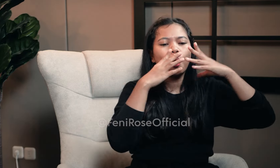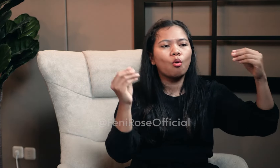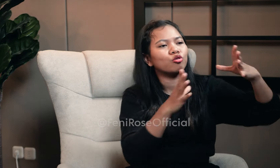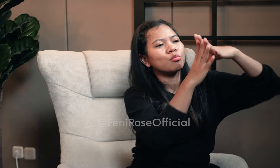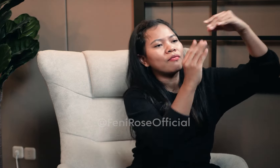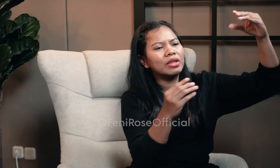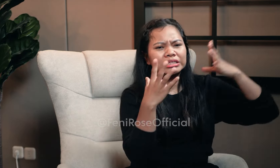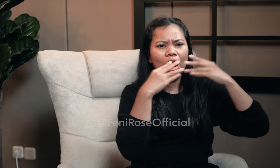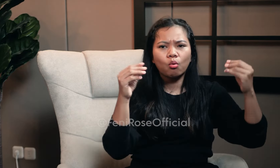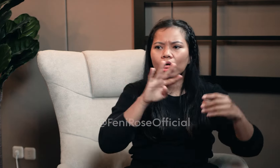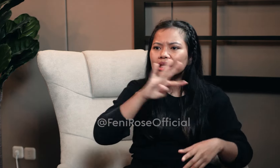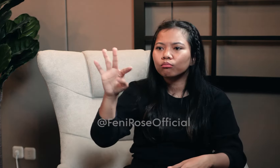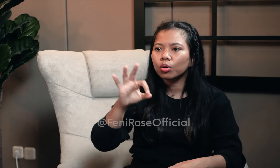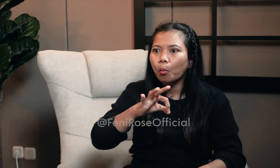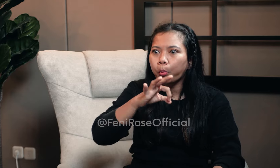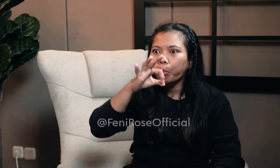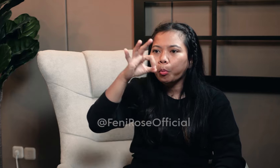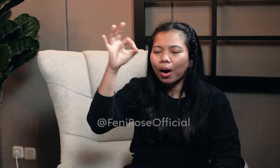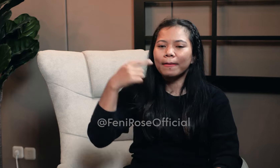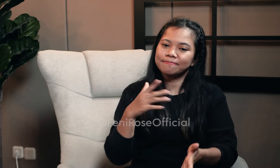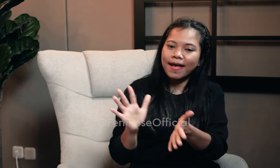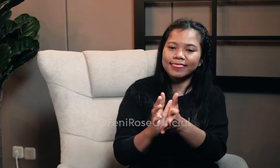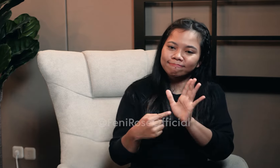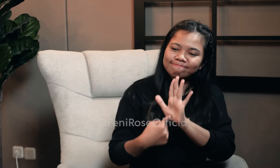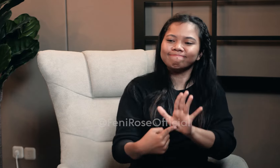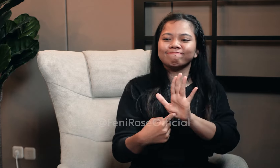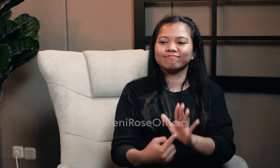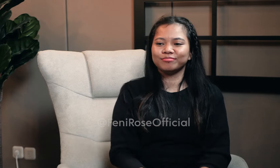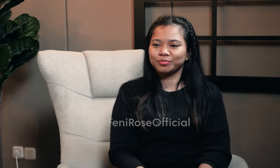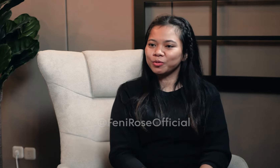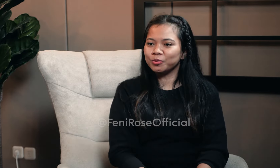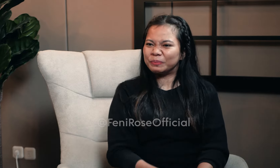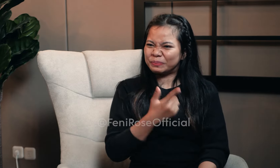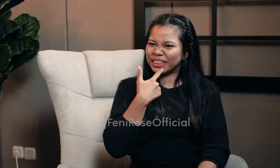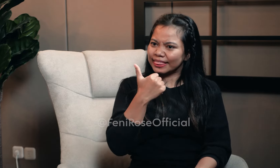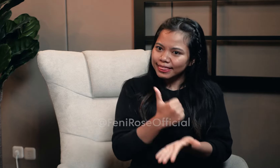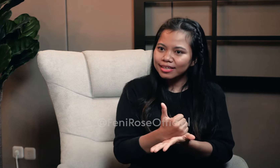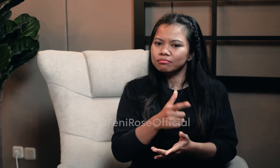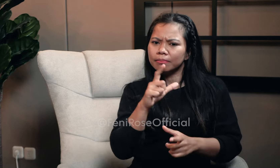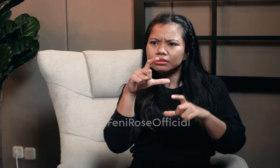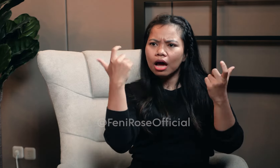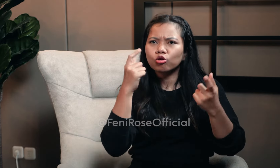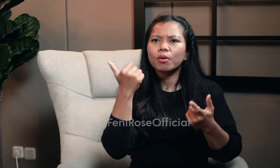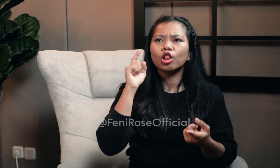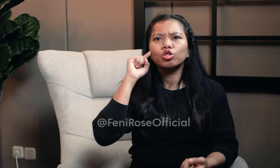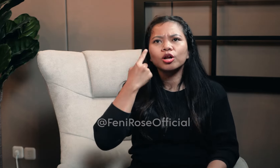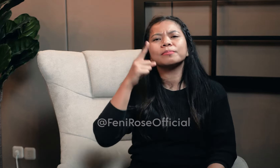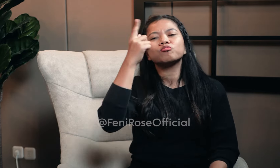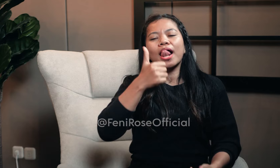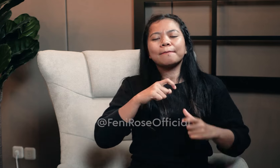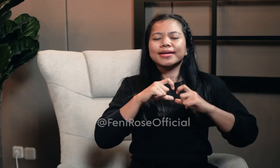Sumatera Jawa Sumatera Jawa enggak pernah melihat Timur nah saya diberi kesempatan ke sana bagaimana saya